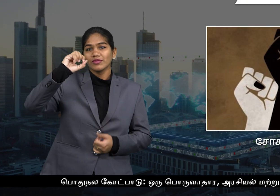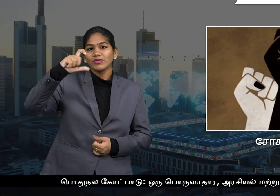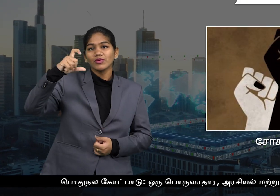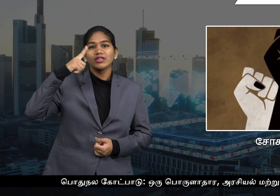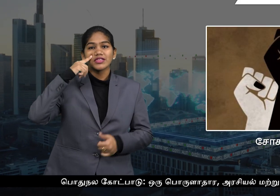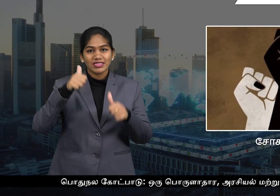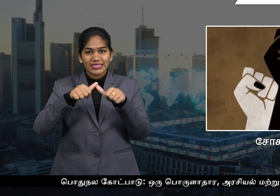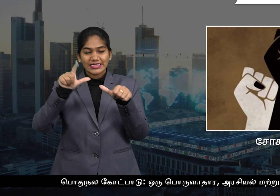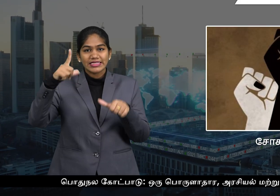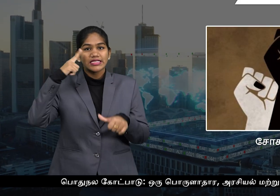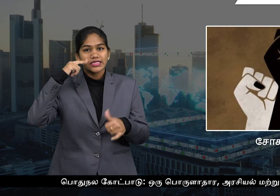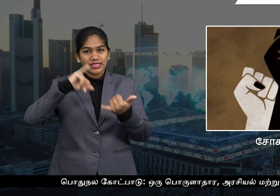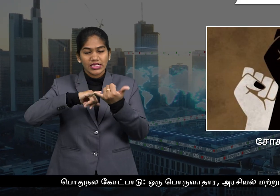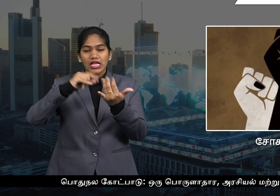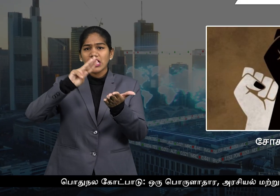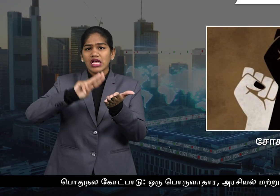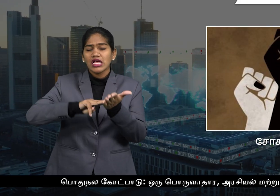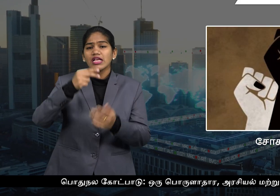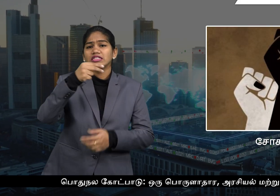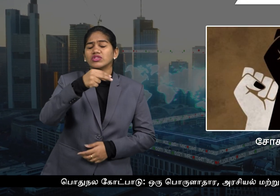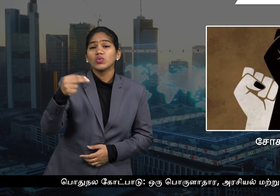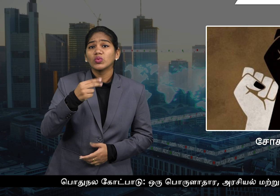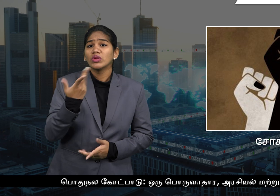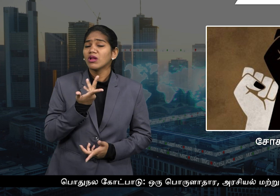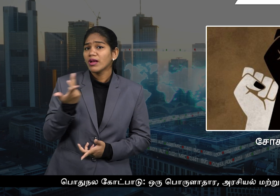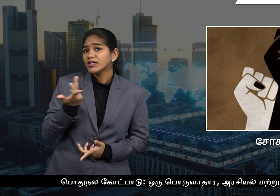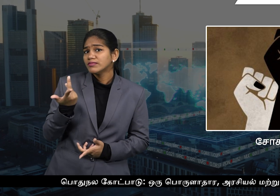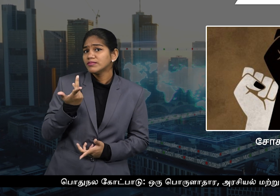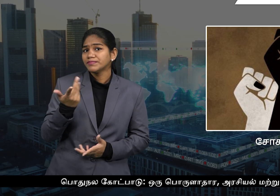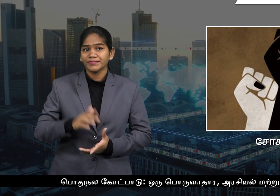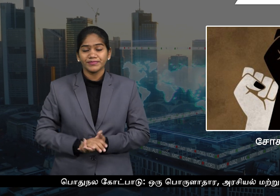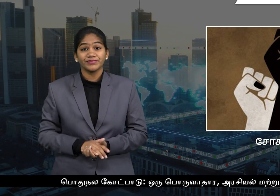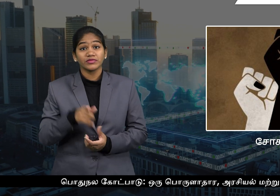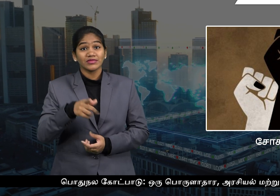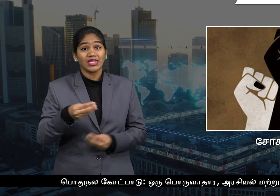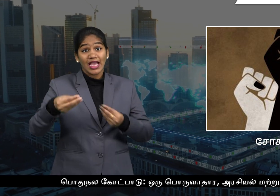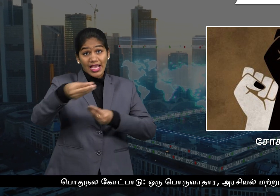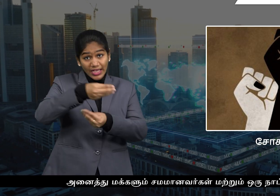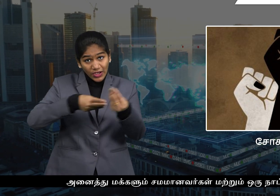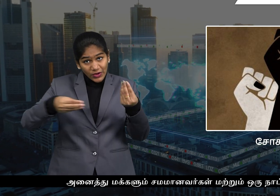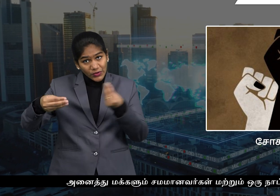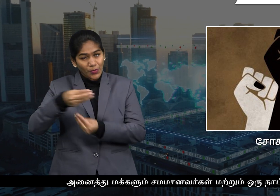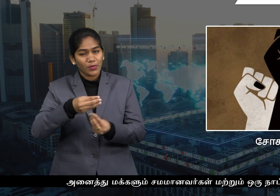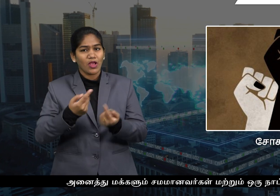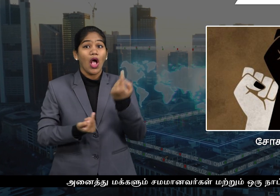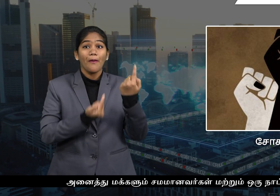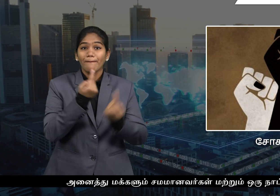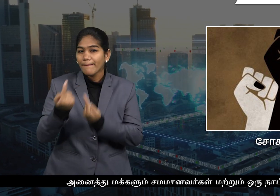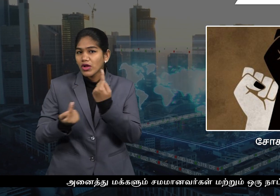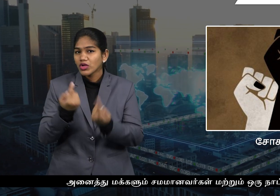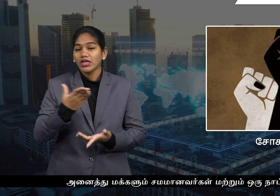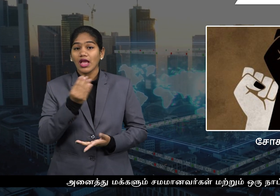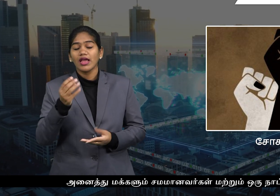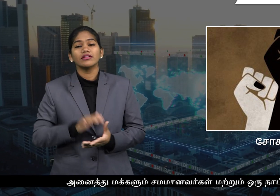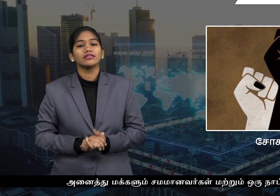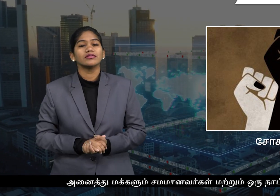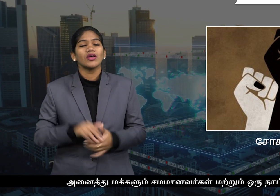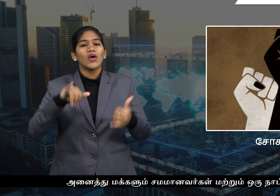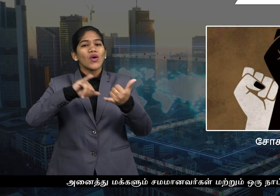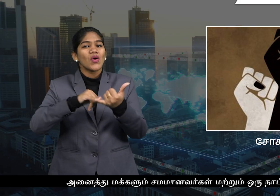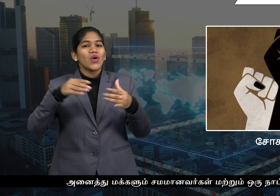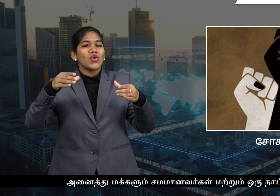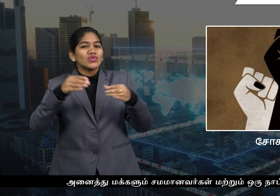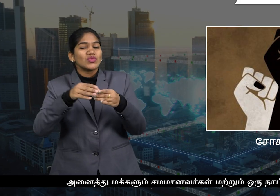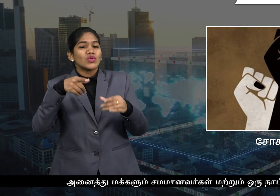பொதுநலக் கோட்பாடு: ஒரு பொருளாதார, அரசியல் மற்றும் சமூக அமைப்பு அனைத்து மக்களும்